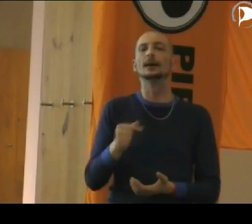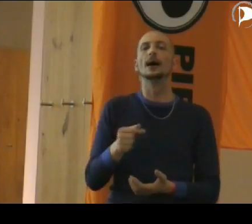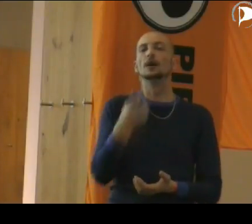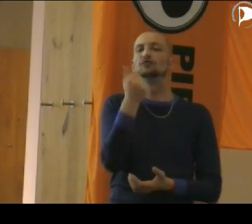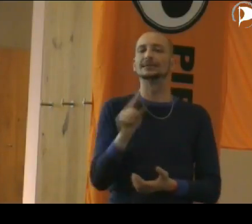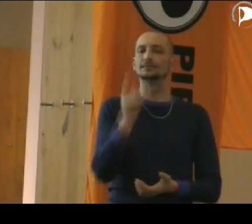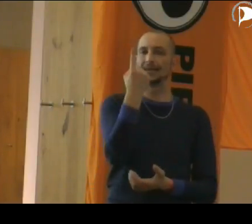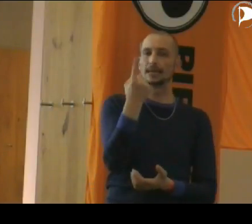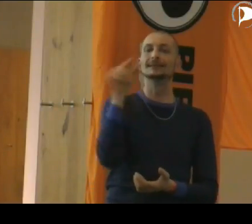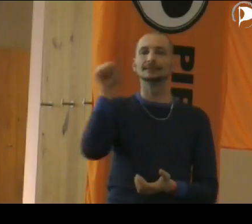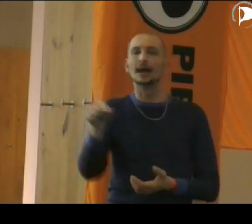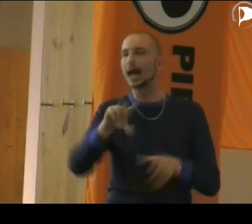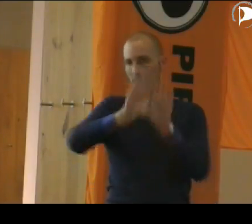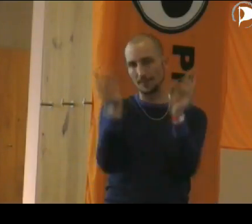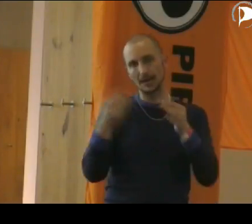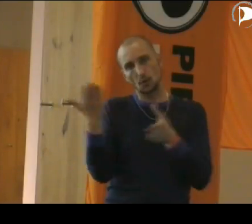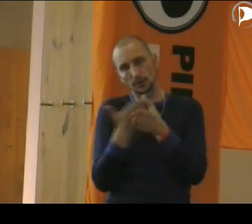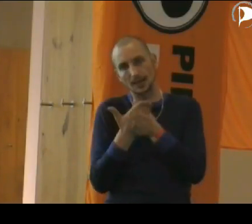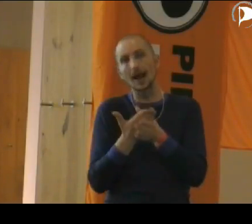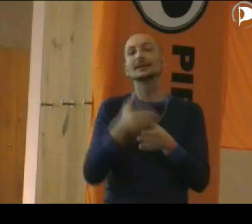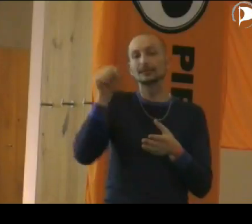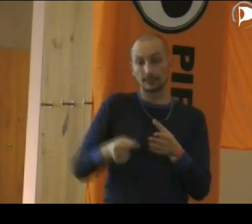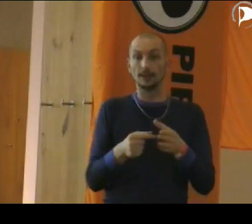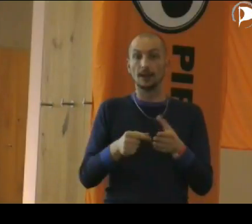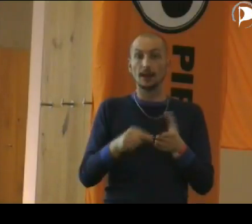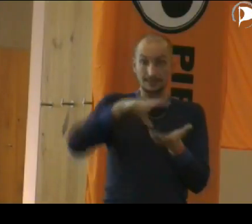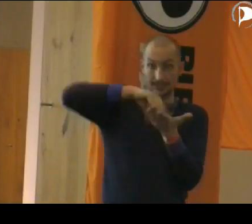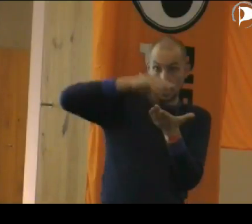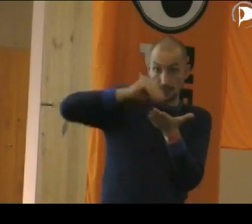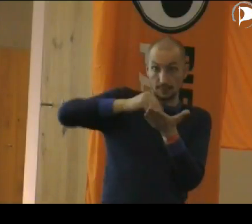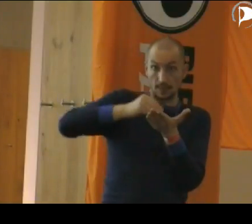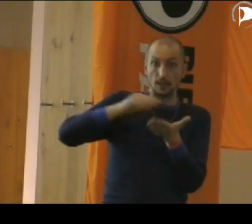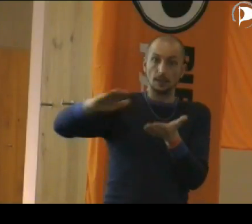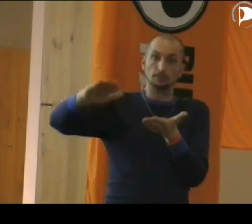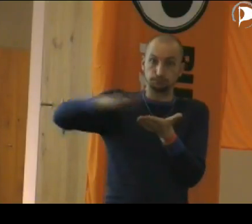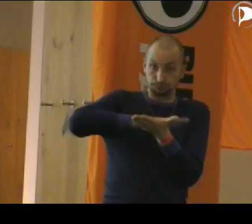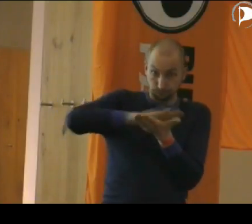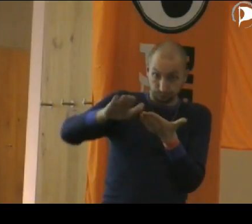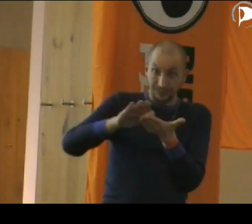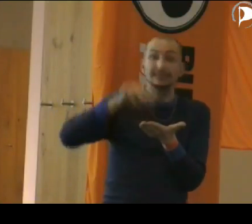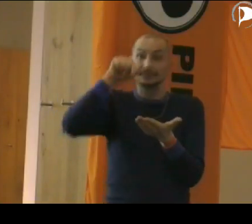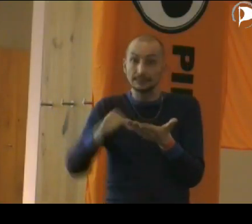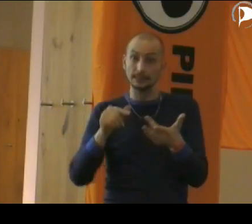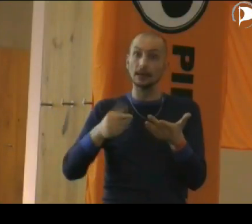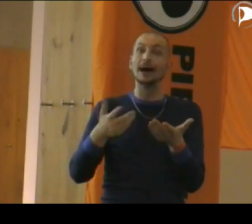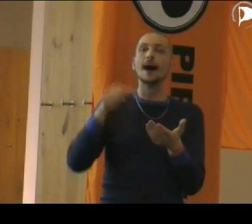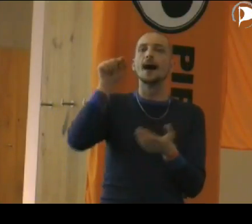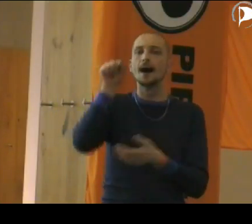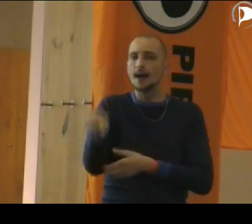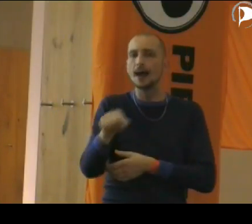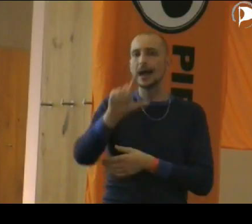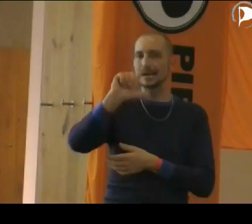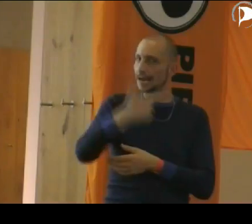alle unterlagen eingestellt und somit digitalisiert diese digitalisierung ist kein